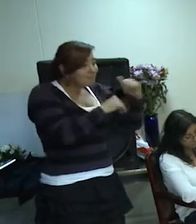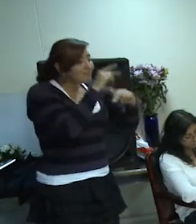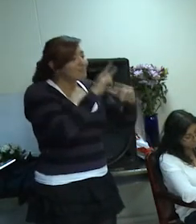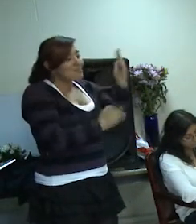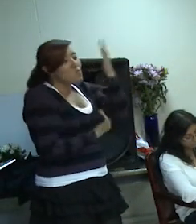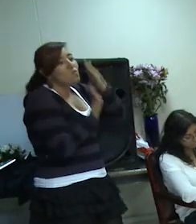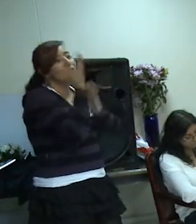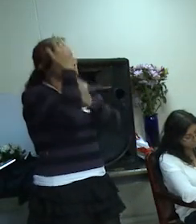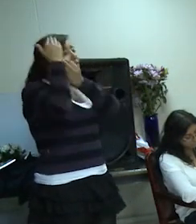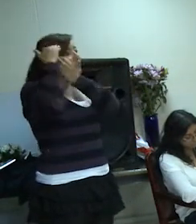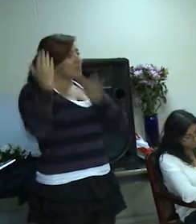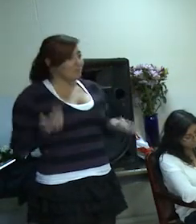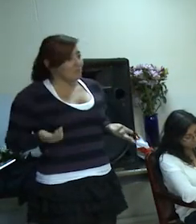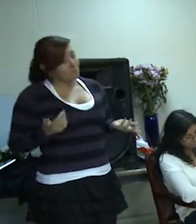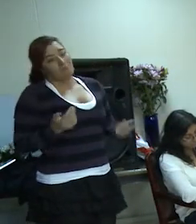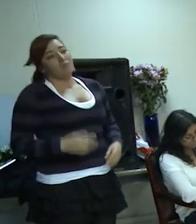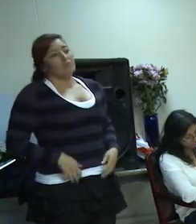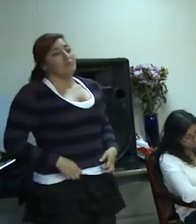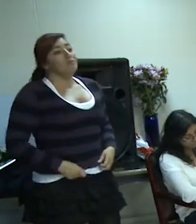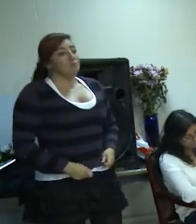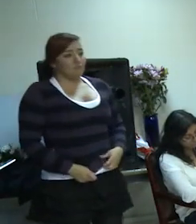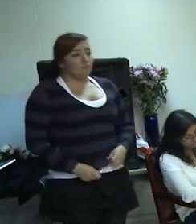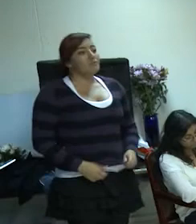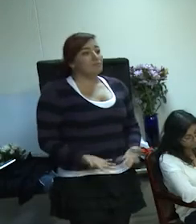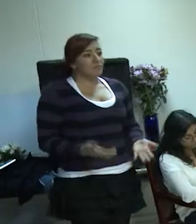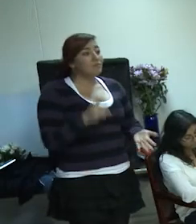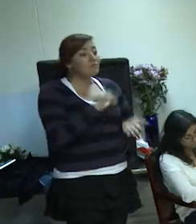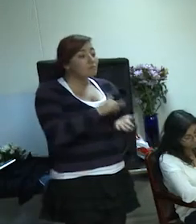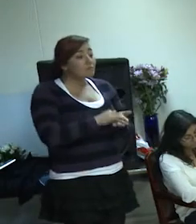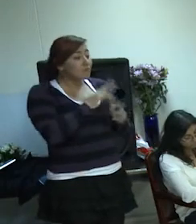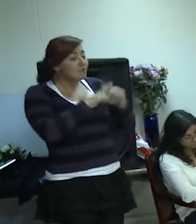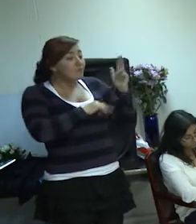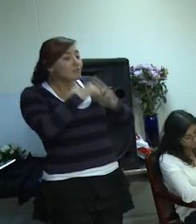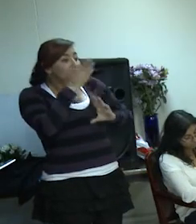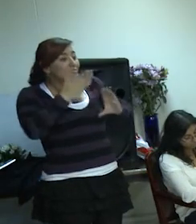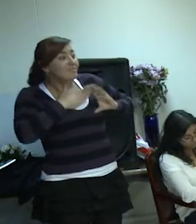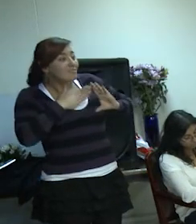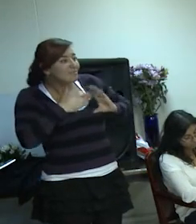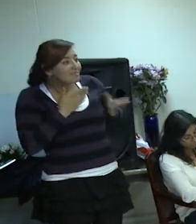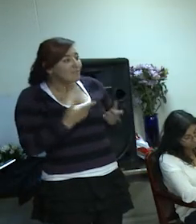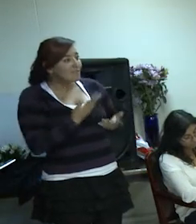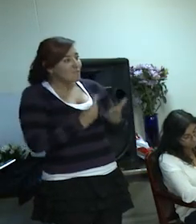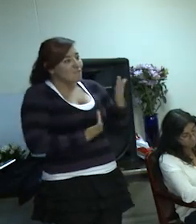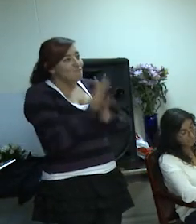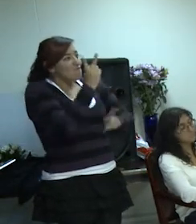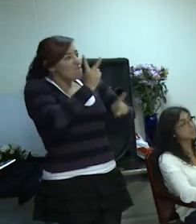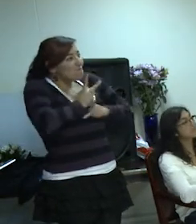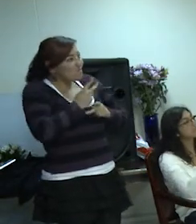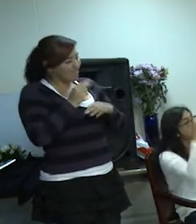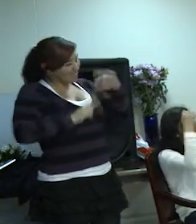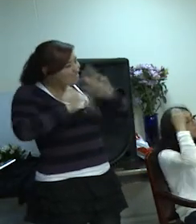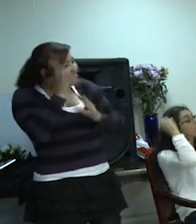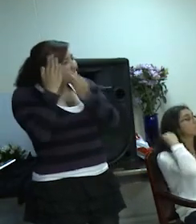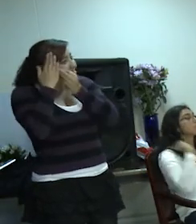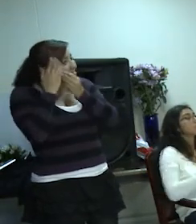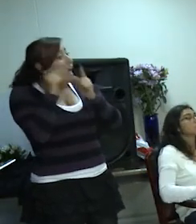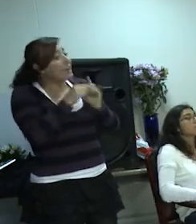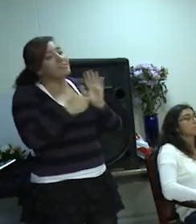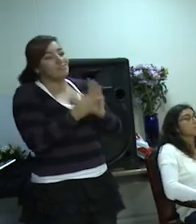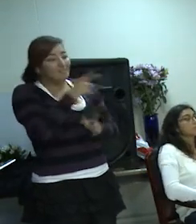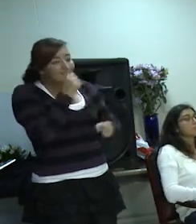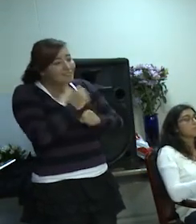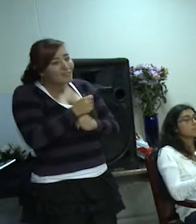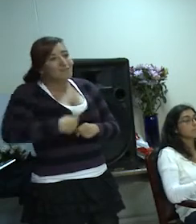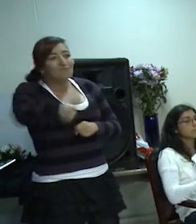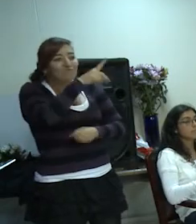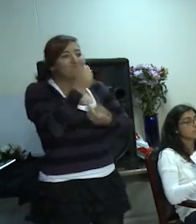saber. En esa reconstrucción y reconstrucción personal y reconstrucción de los saberes se debate el trabajo que nosotros vamos a